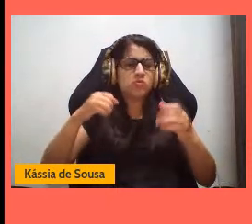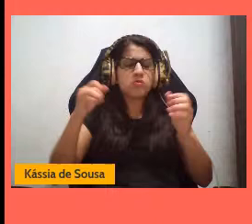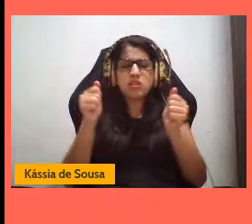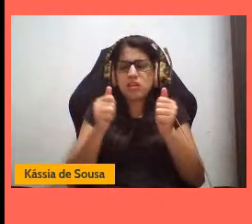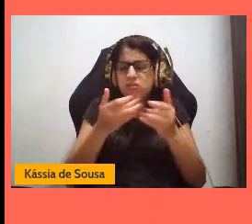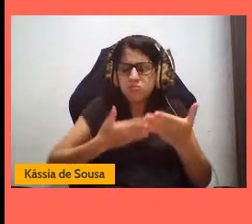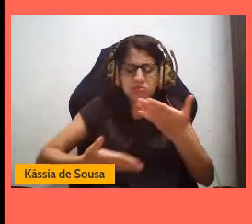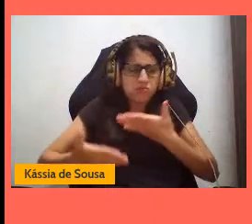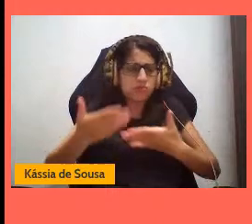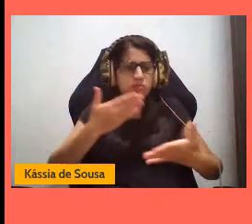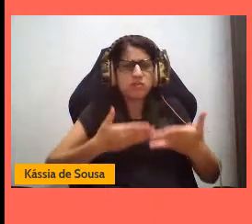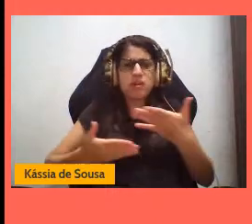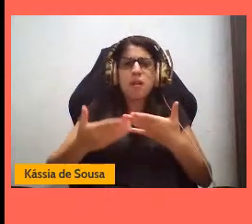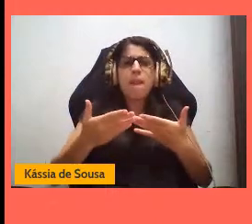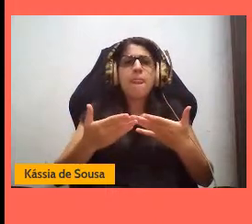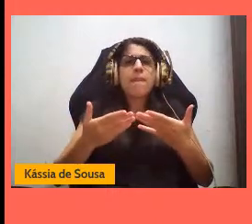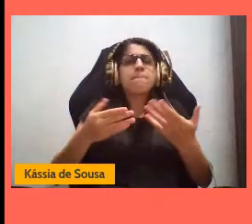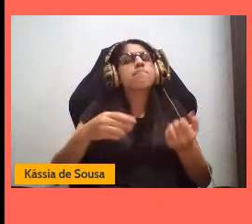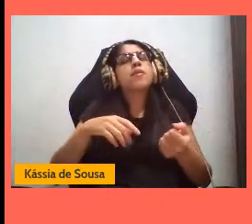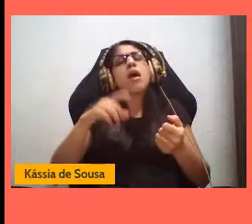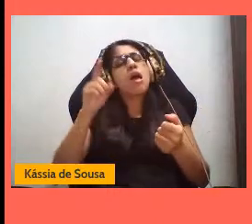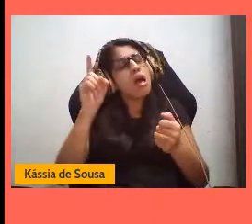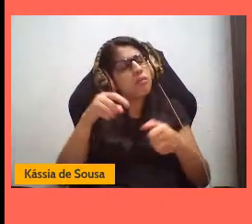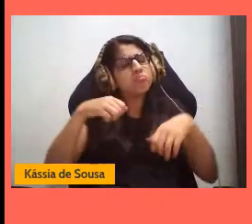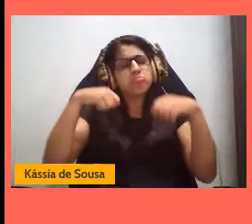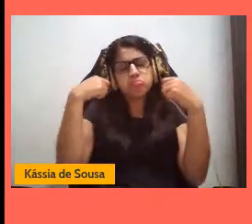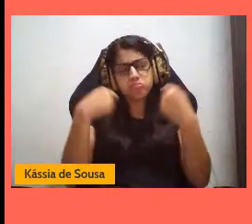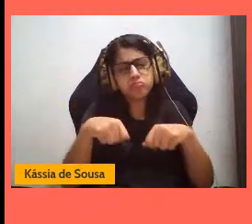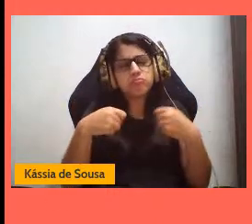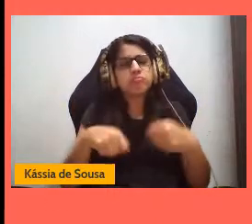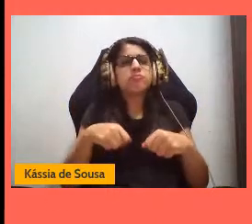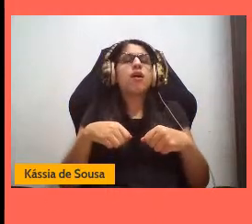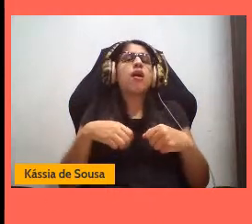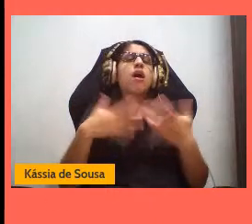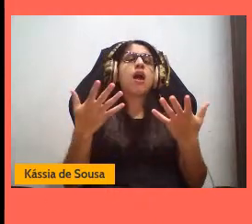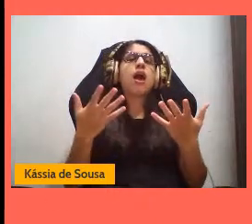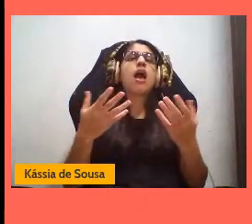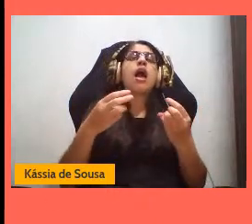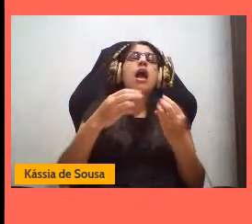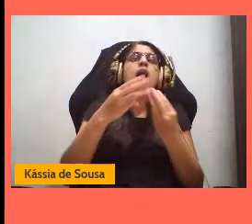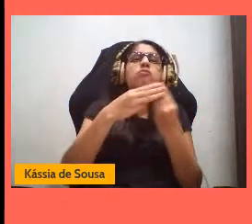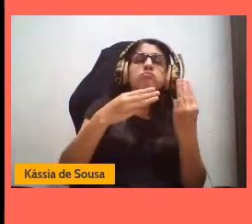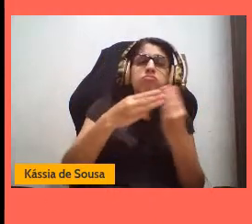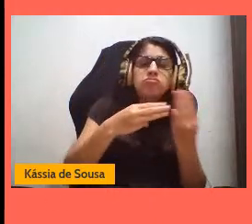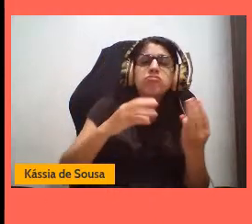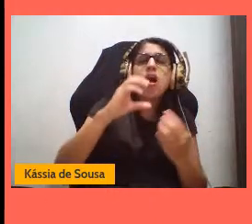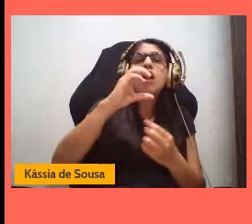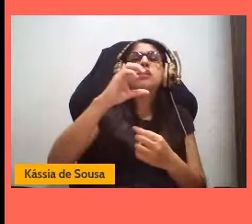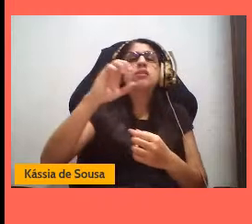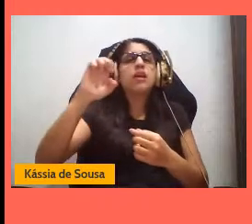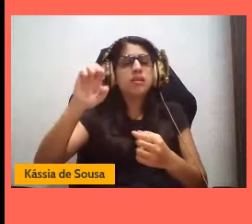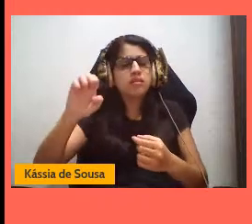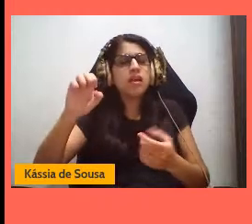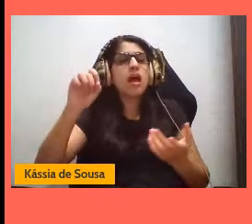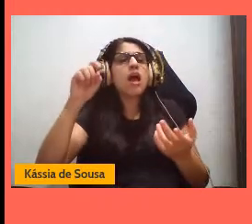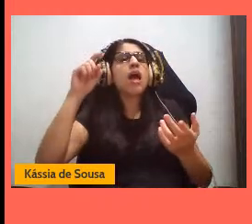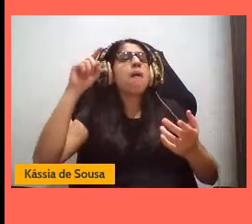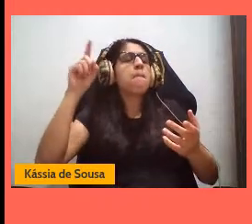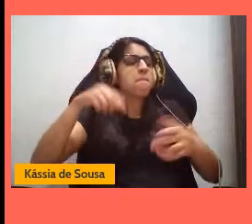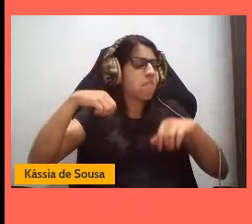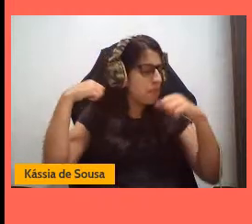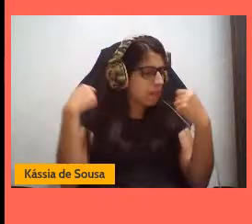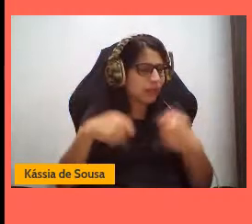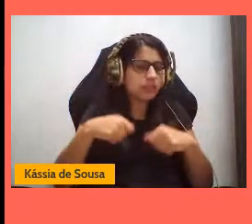engajamento. E é isso que a gente está precisando. A gente está precisando. É uma universidade dessa, um centro de educação desse, em que a gente